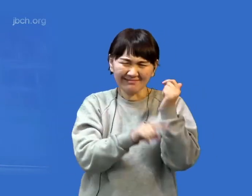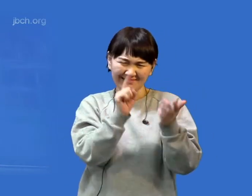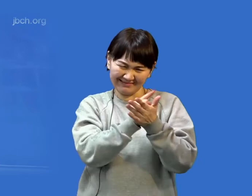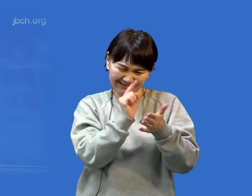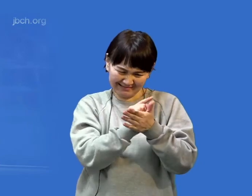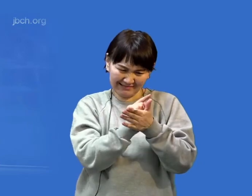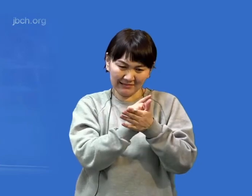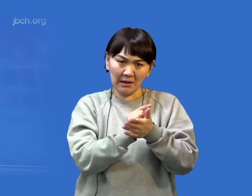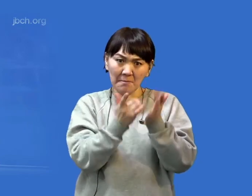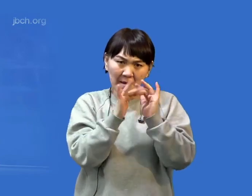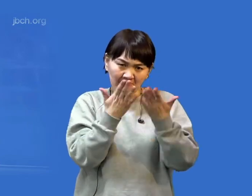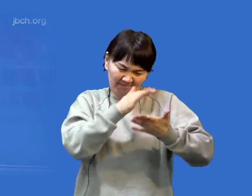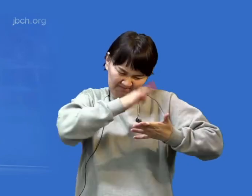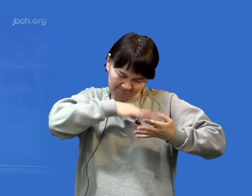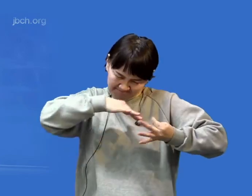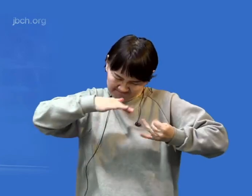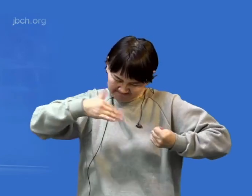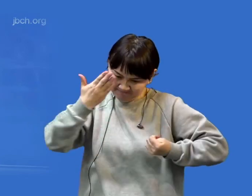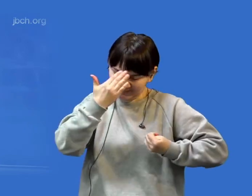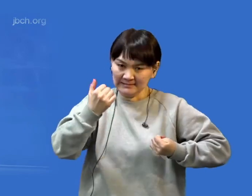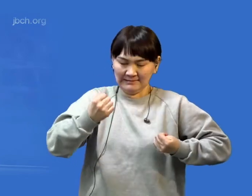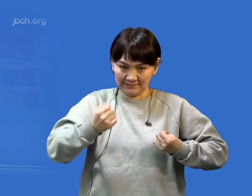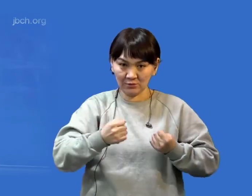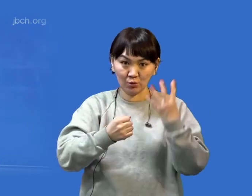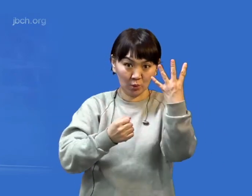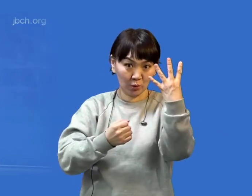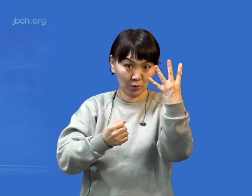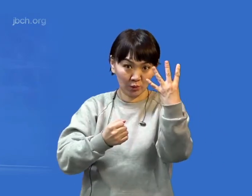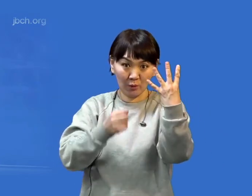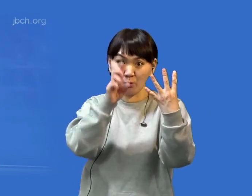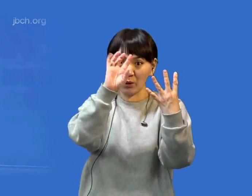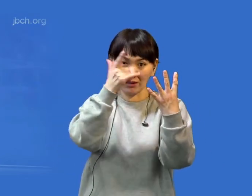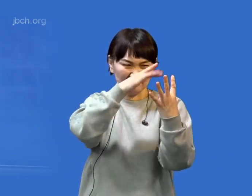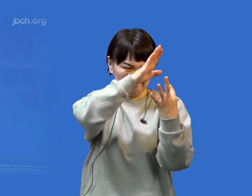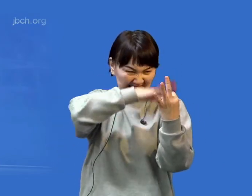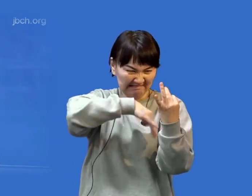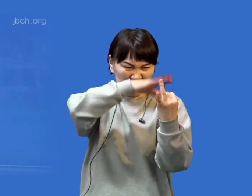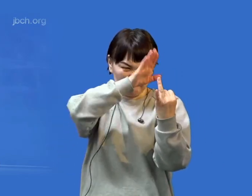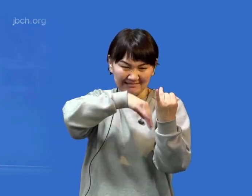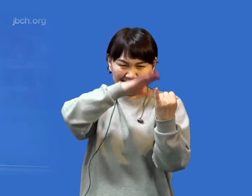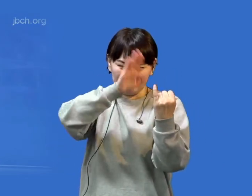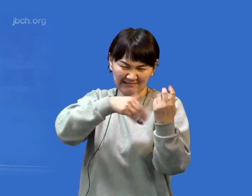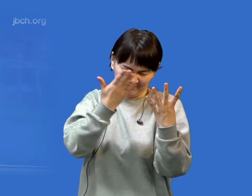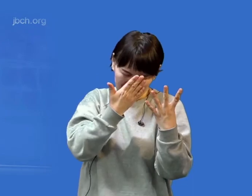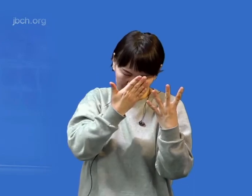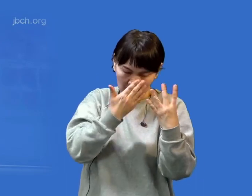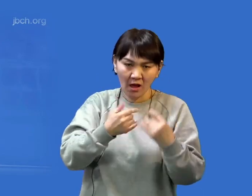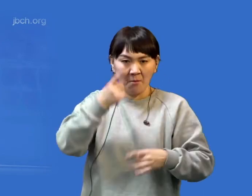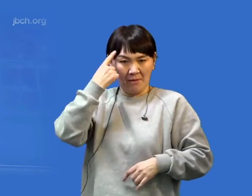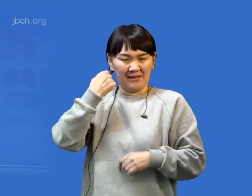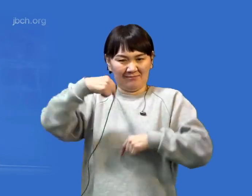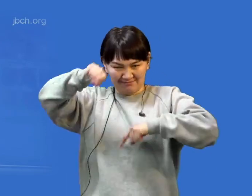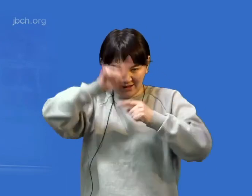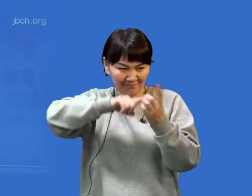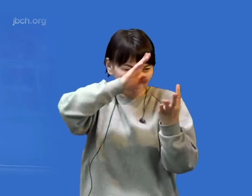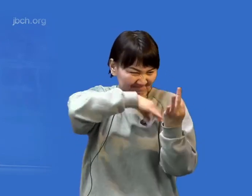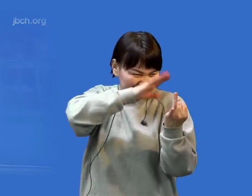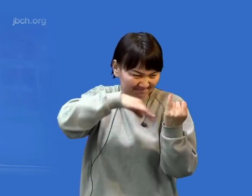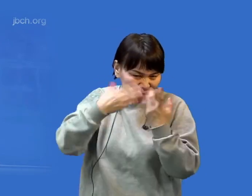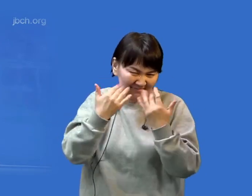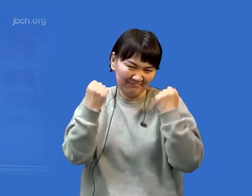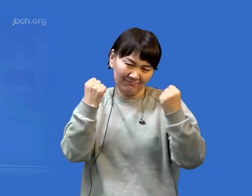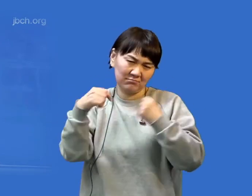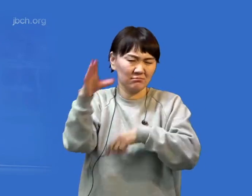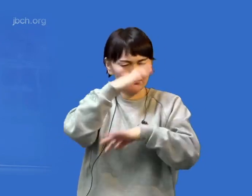бүлэг Библиэсээ уншия. Уу дөрвөөс дээш бүлэг унших га та бүхэн хичээ гэдээ гараа. Тэгээд одоо өөрийнхөө чадах